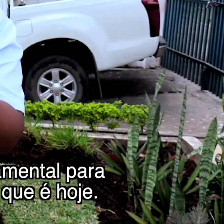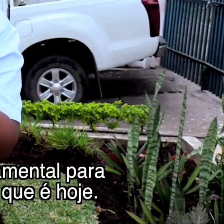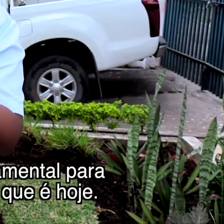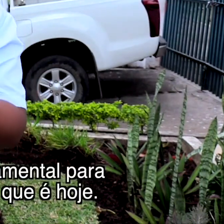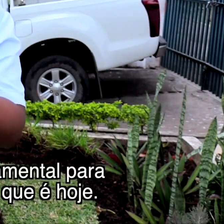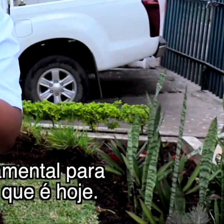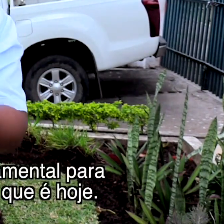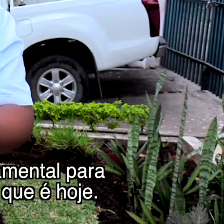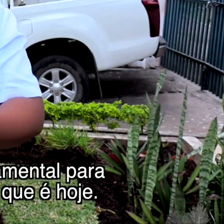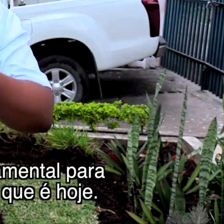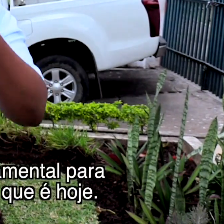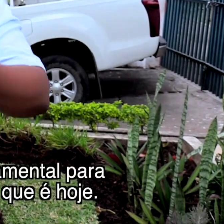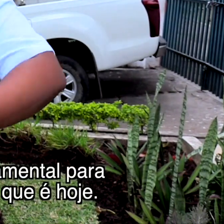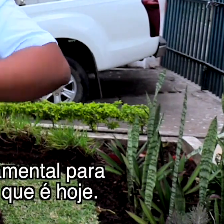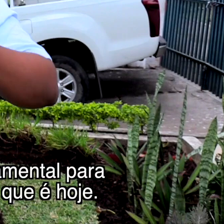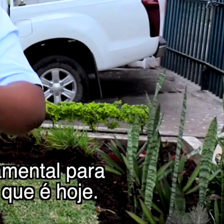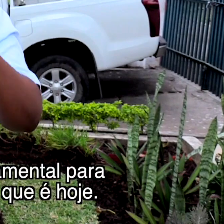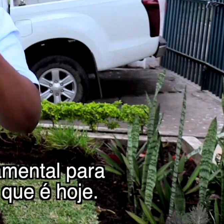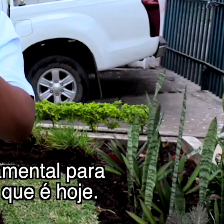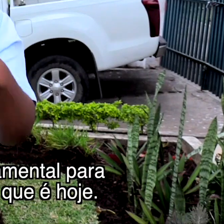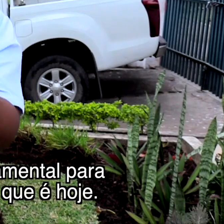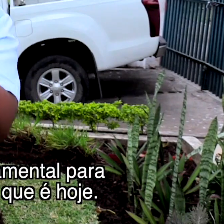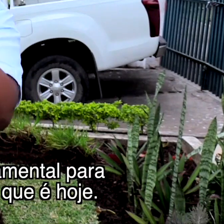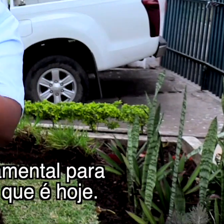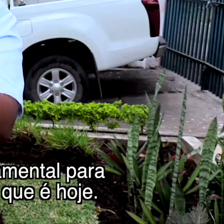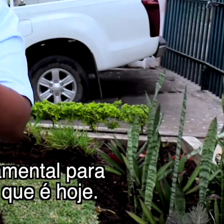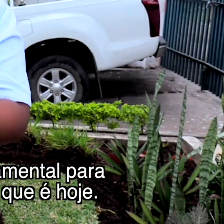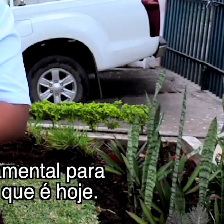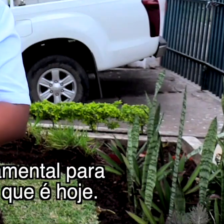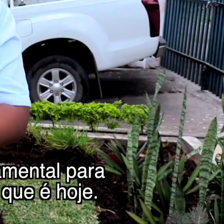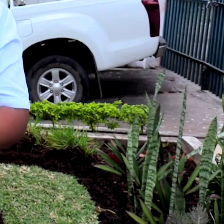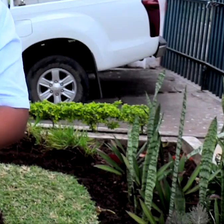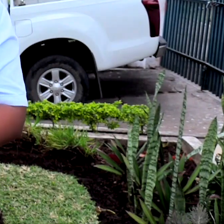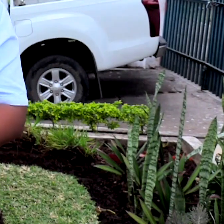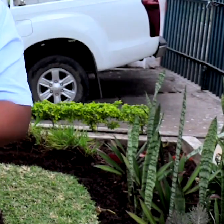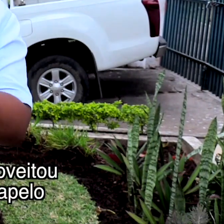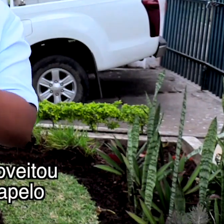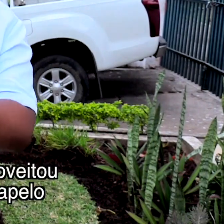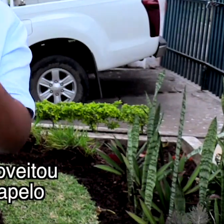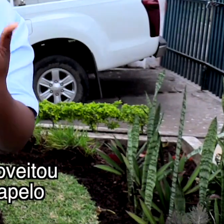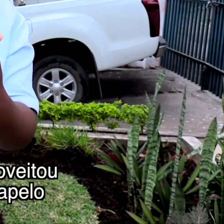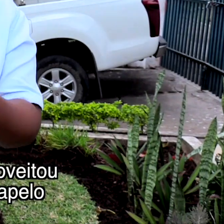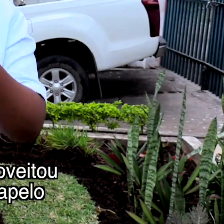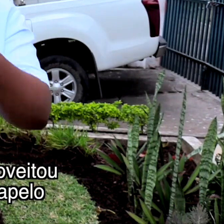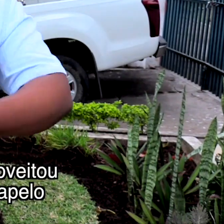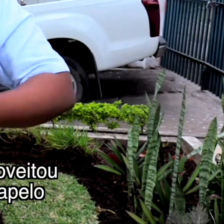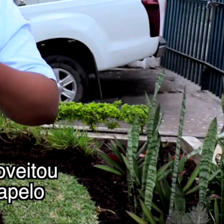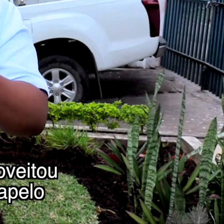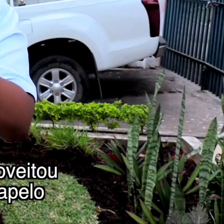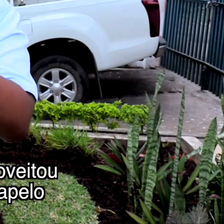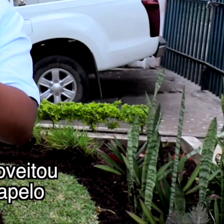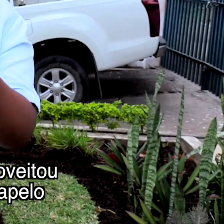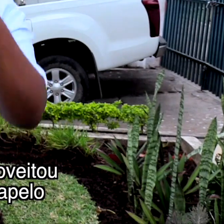Sua família teve um papel fundamental para que este se tornasse no jovem que é hoje. Dona Leotina